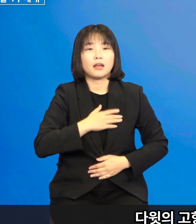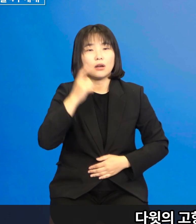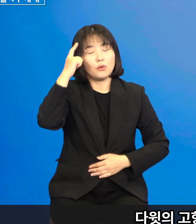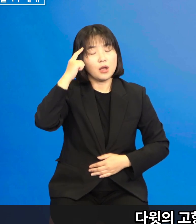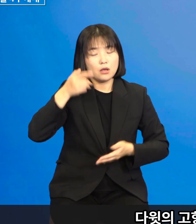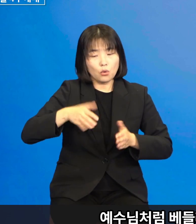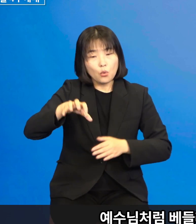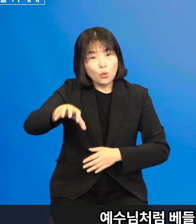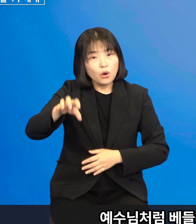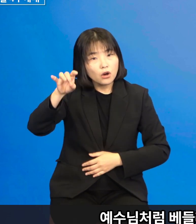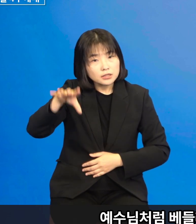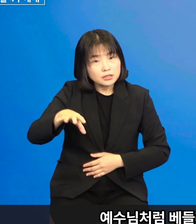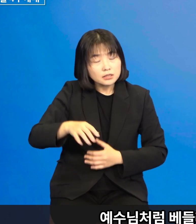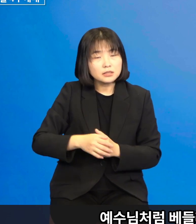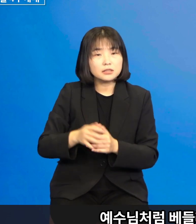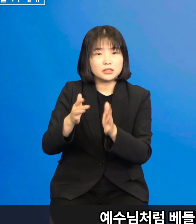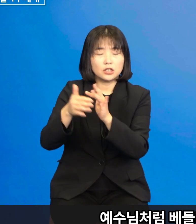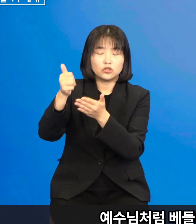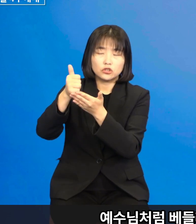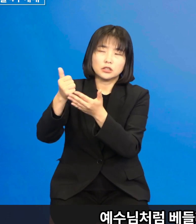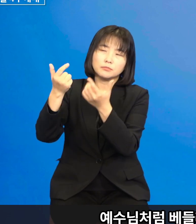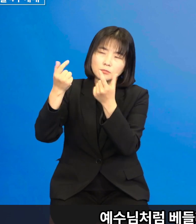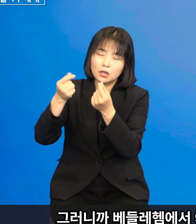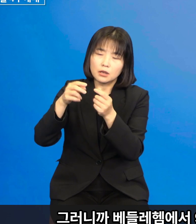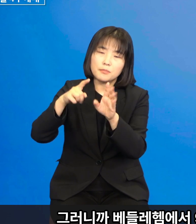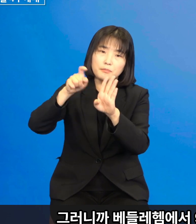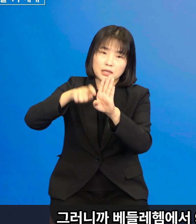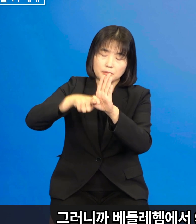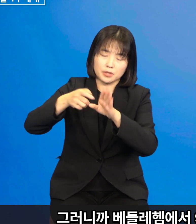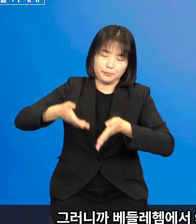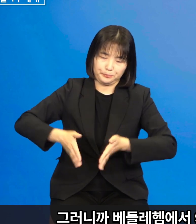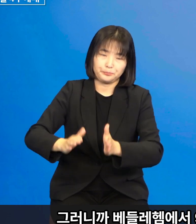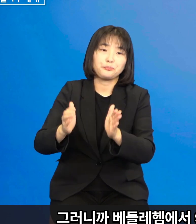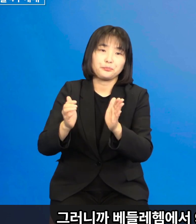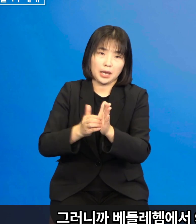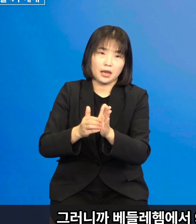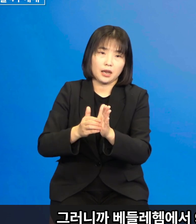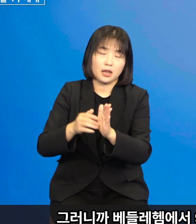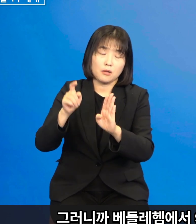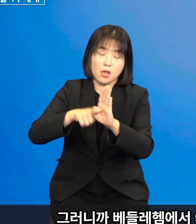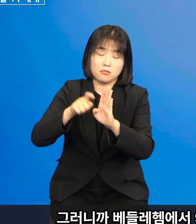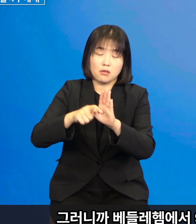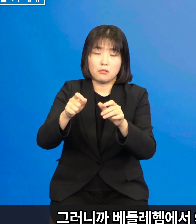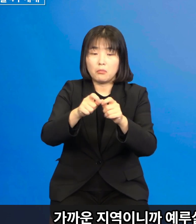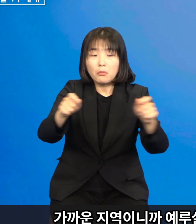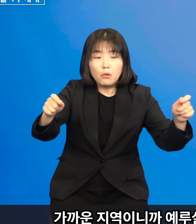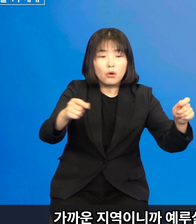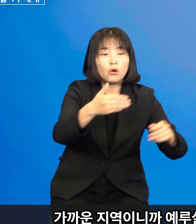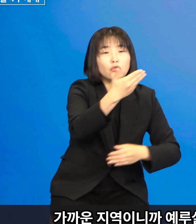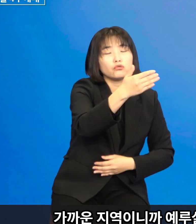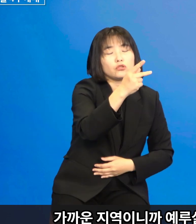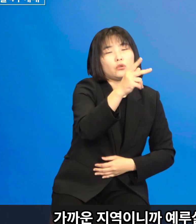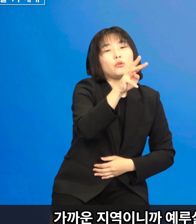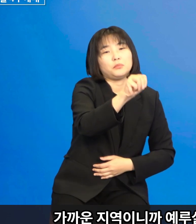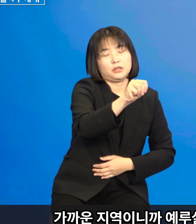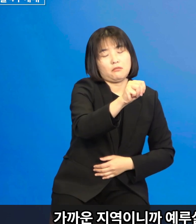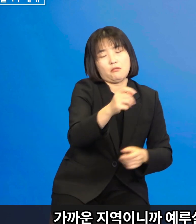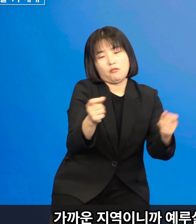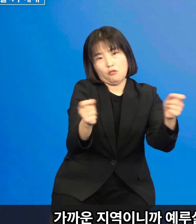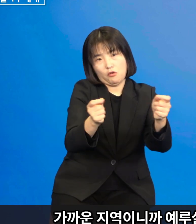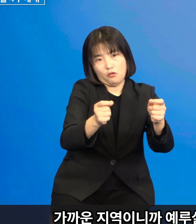어디입니까? 예수님처럼 베들레헴에서 태어났잖아요. 그러니까 베들레헴에서 9km밖에 떨어져 있지 않아요. 가까운